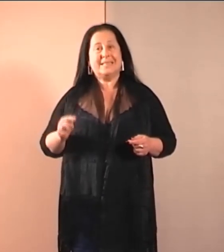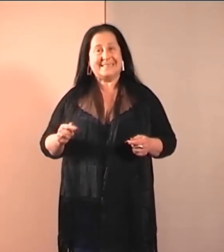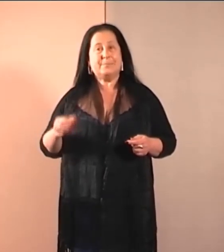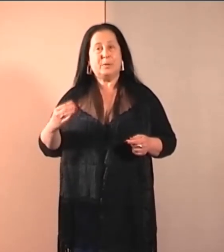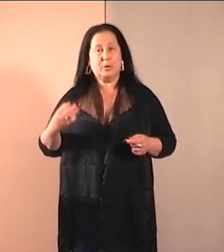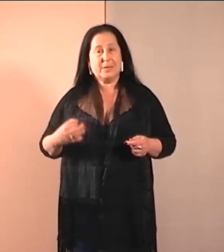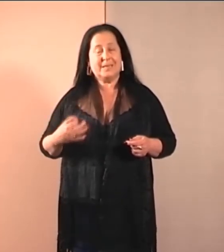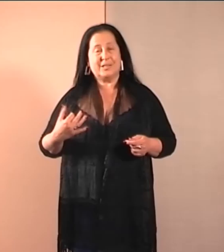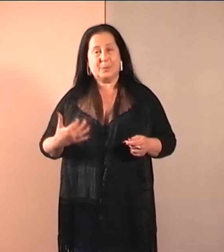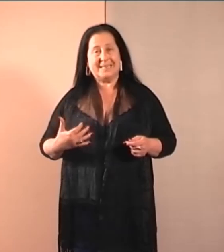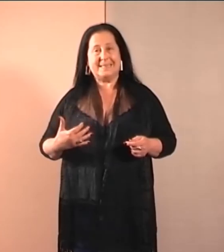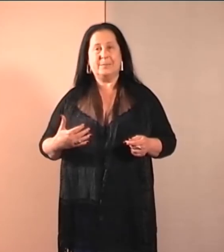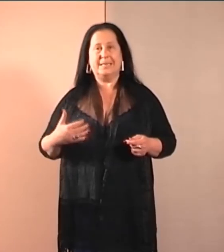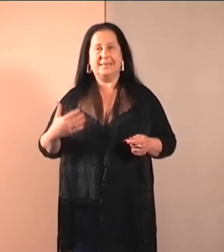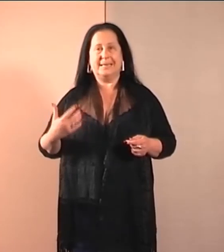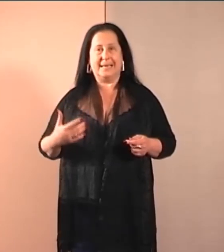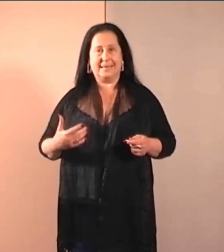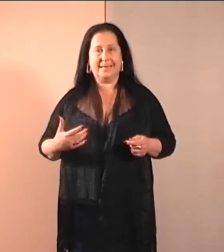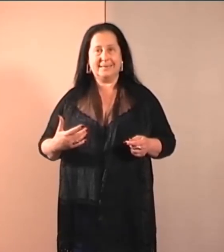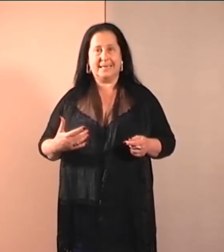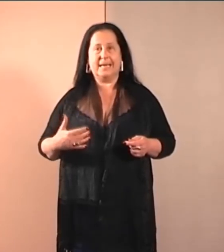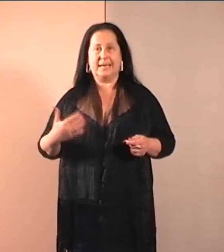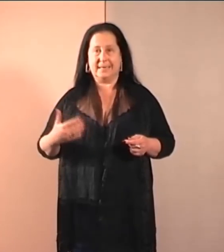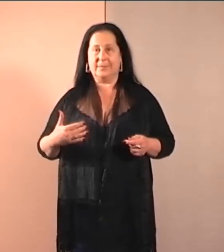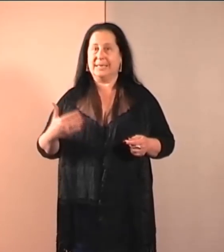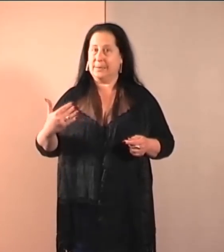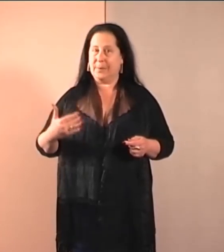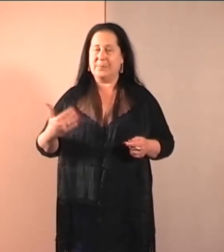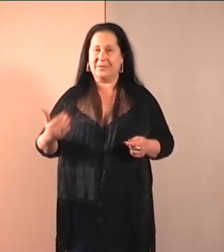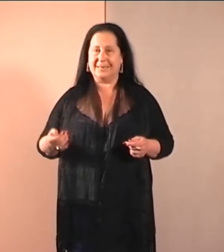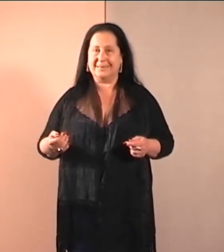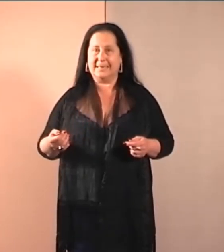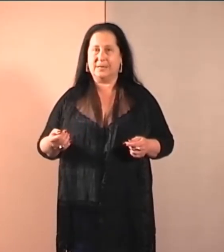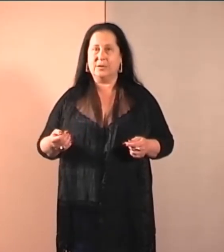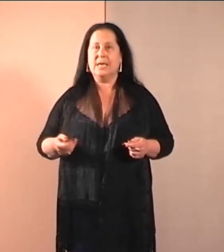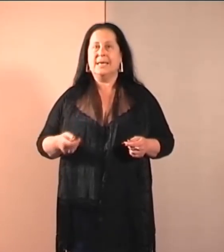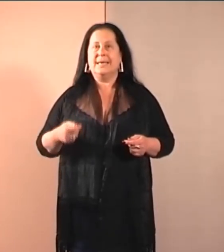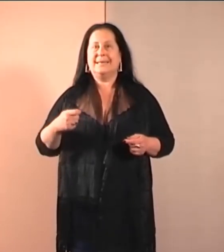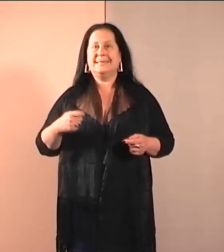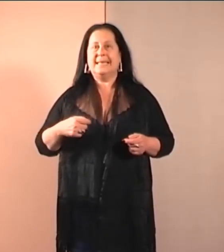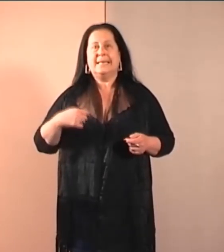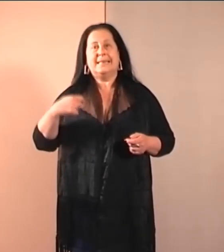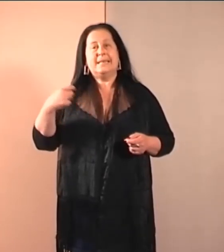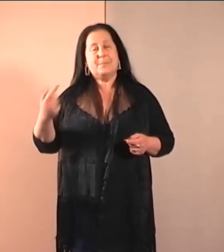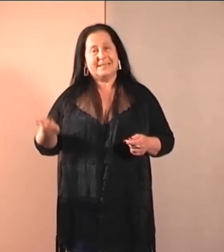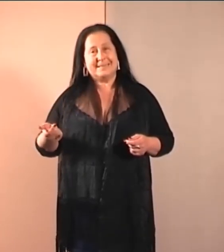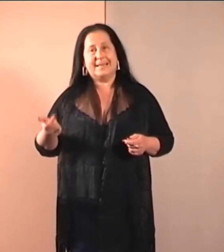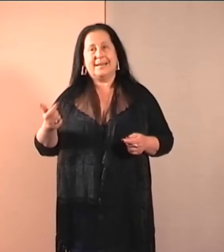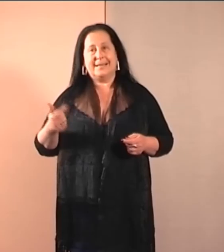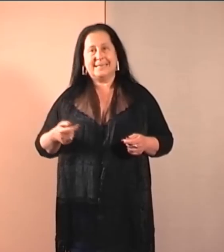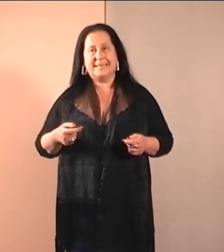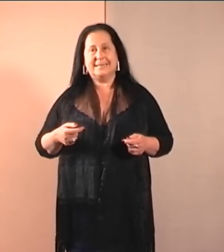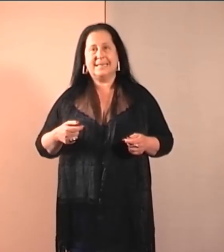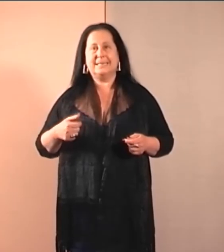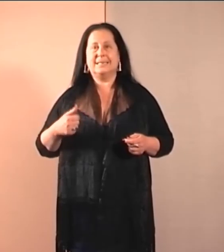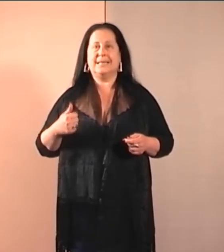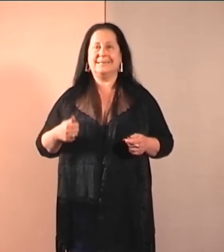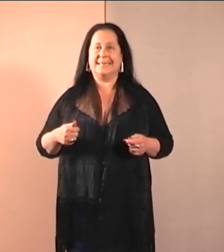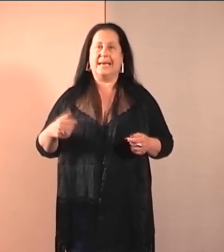que sí prohíbe expresamente la Iglesia, a través del Papa Francisco Es dispersar las cenizas, ya sea